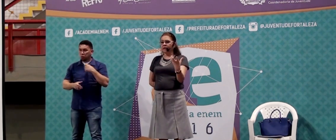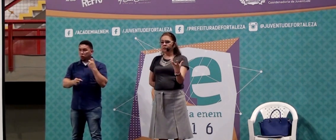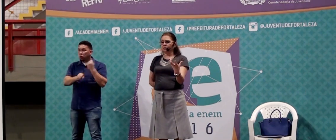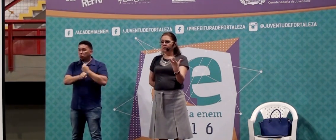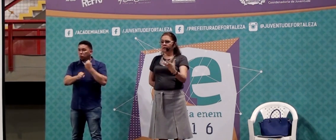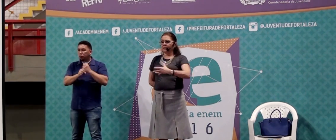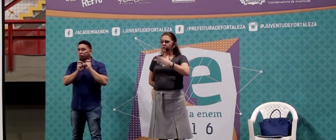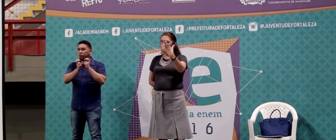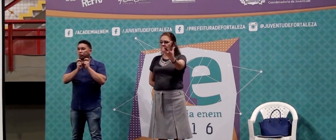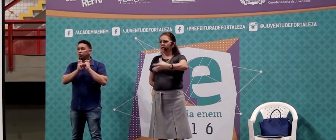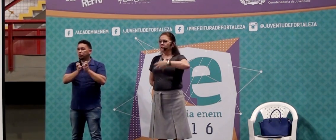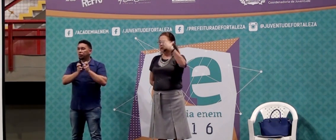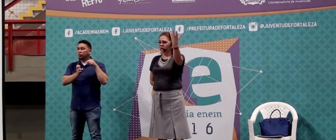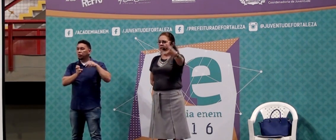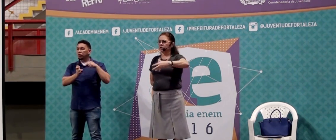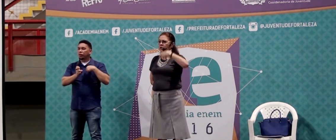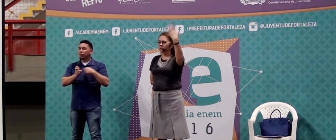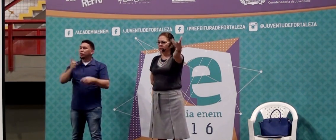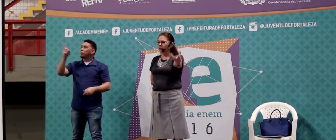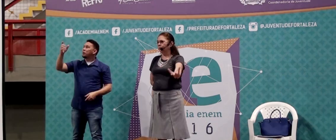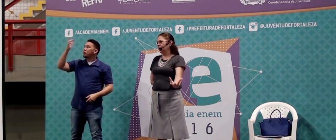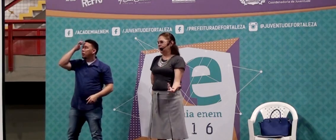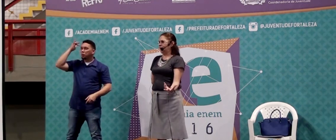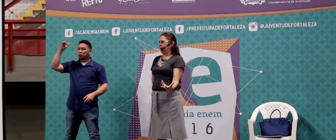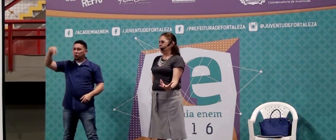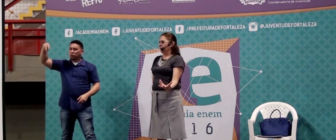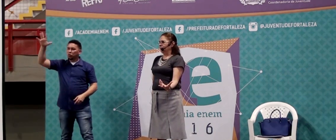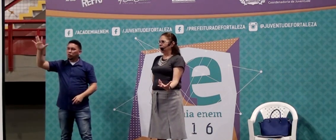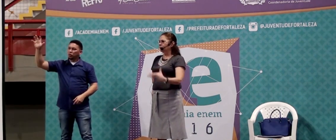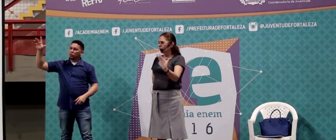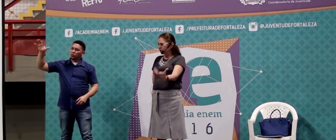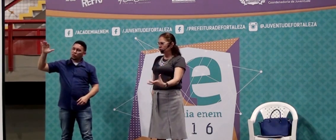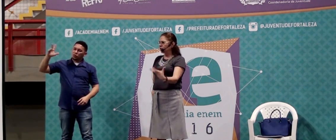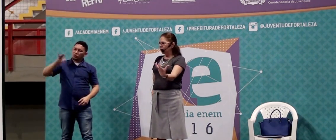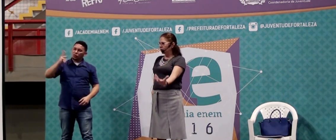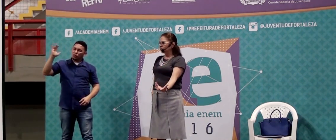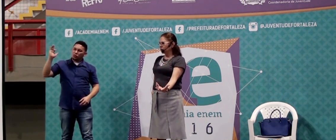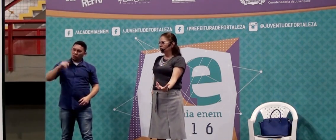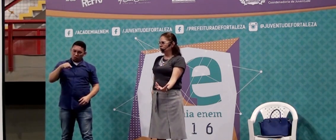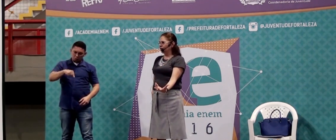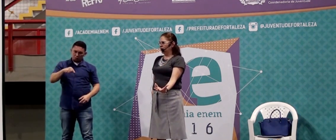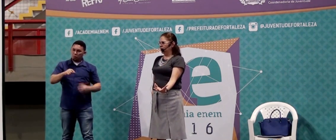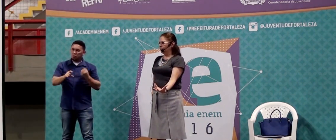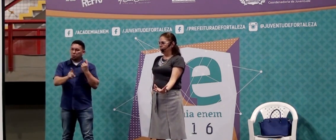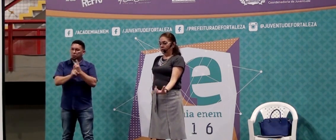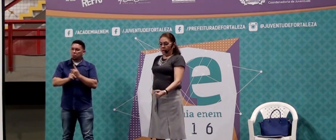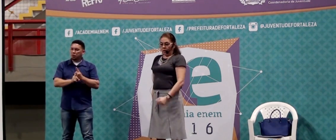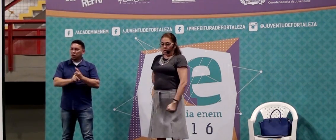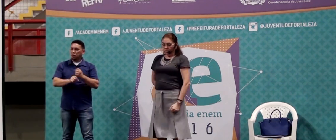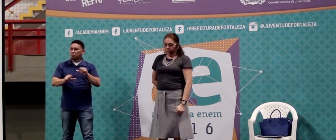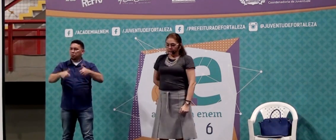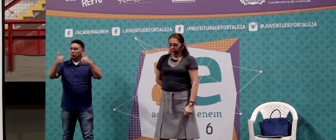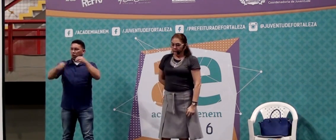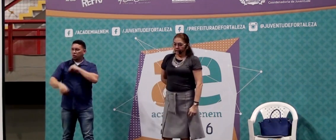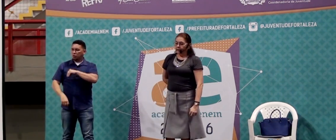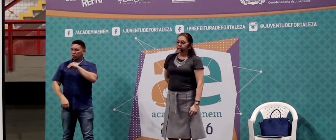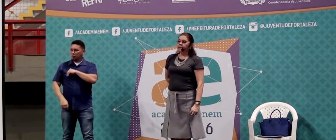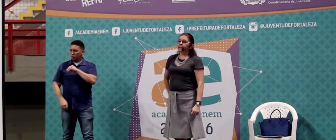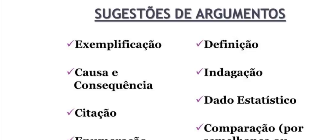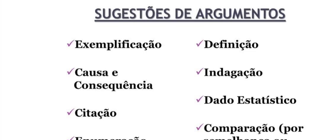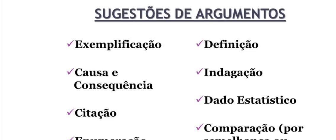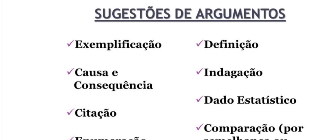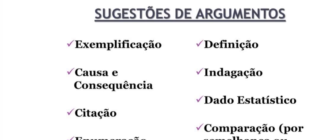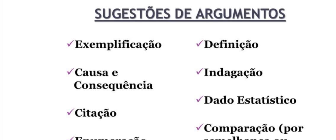foi feito na medida em que os nordestinos iam para lá, em busca de melhores condições de vida. Outra